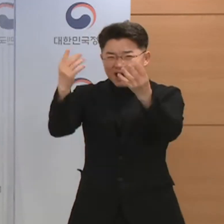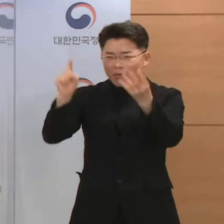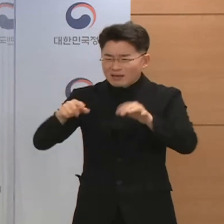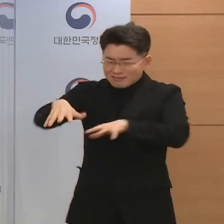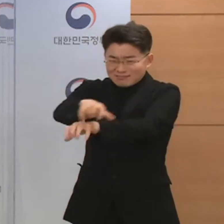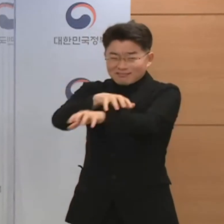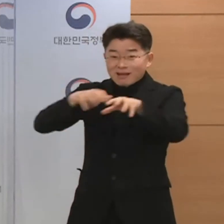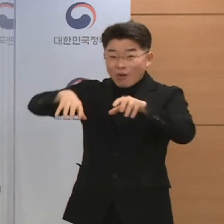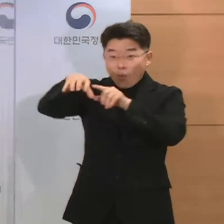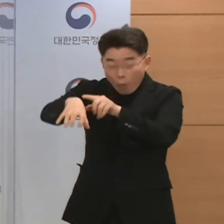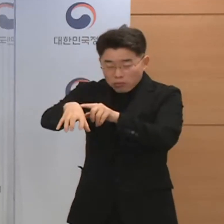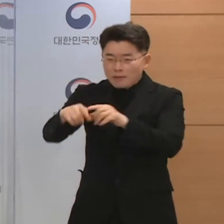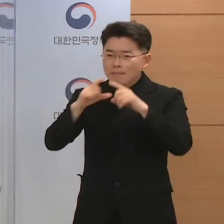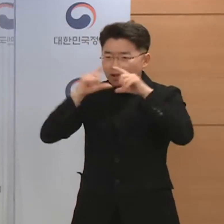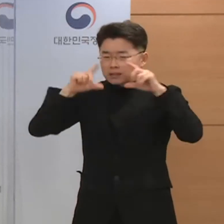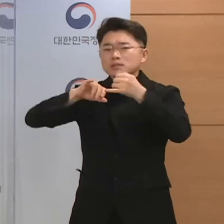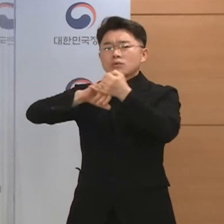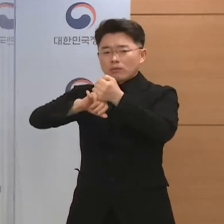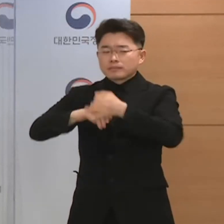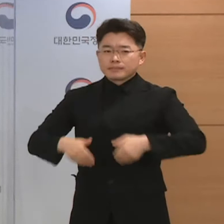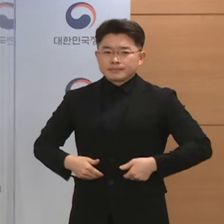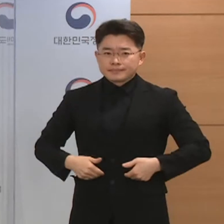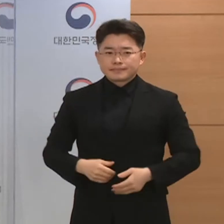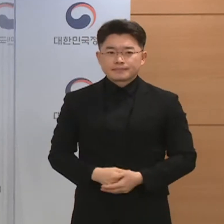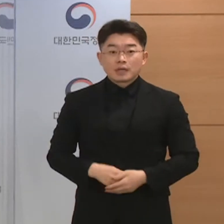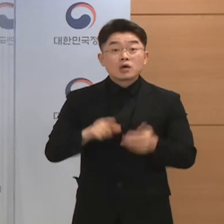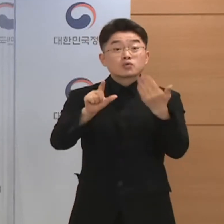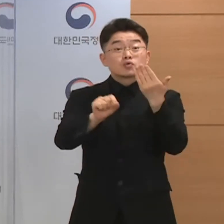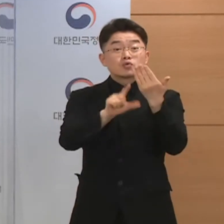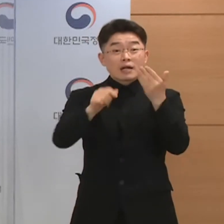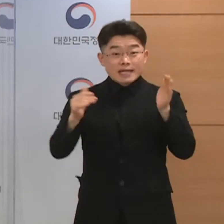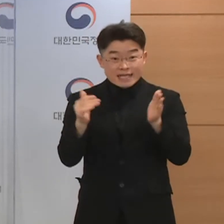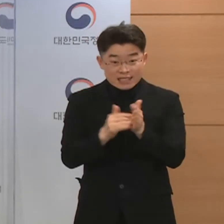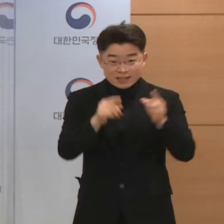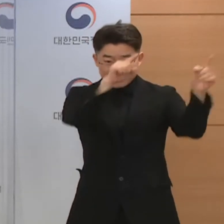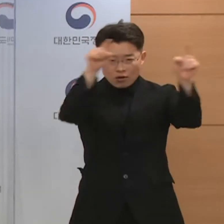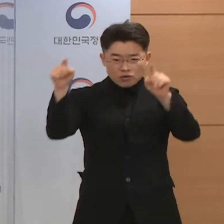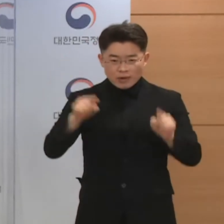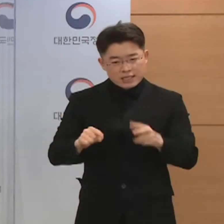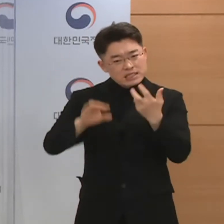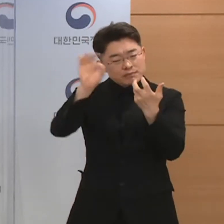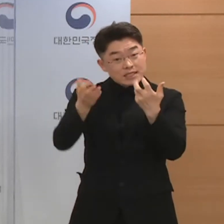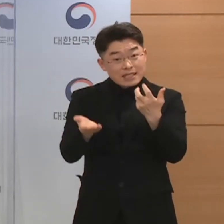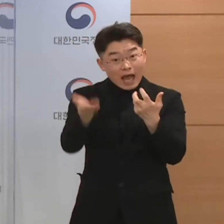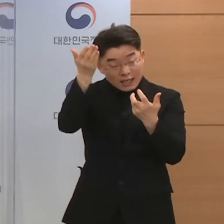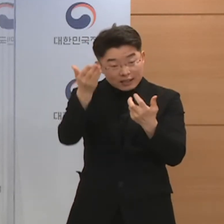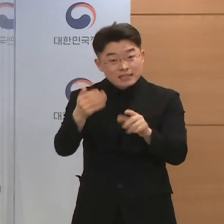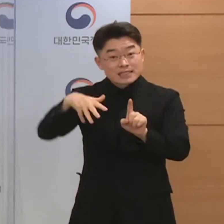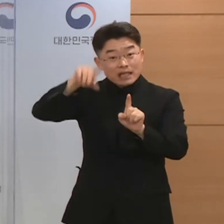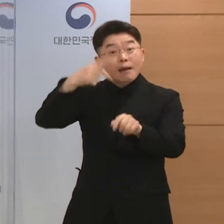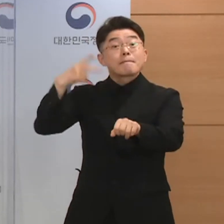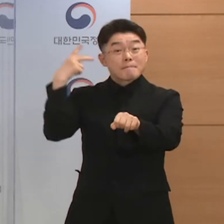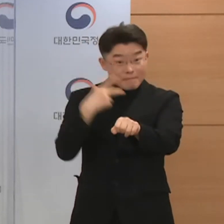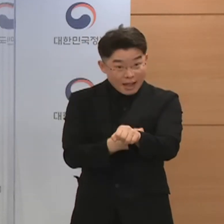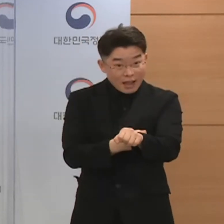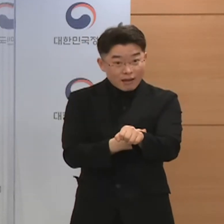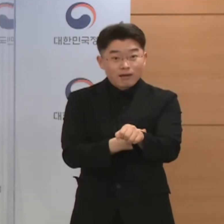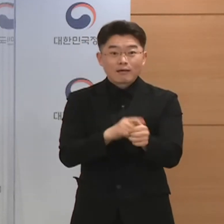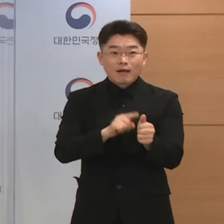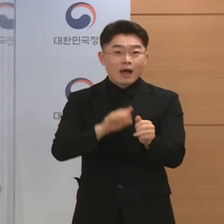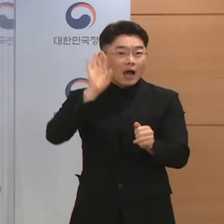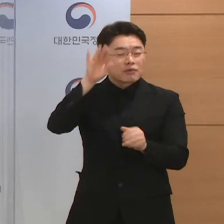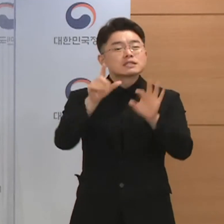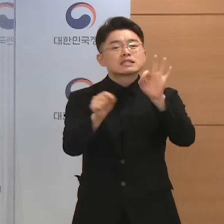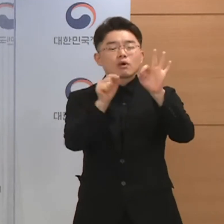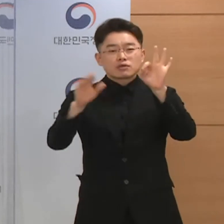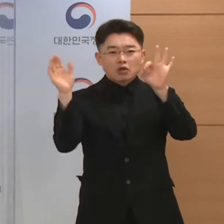행사나 집회는 예외입니다. 9월까지 전 국민의 70% 이상이 1차 접종을 완료하면